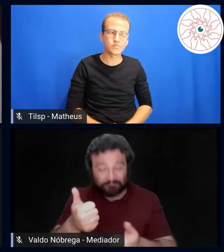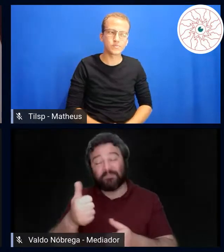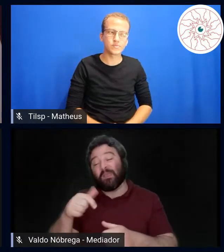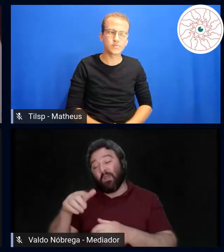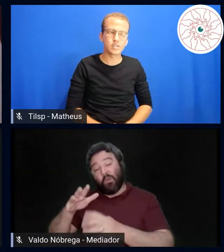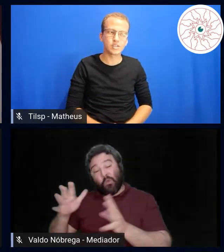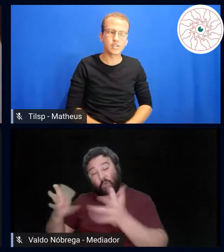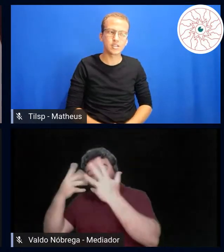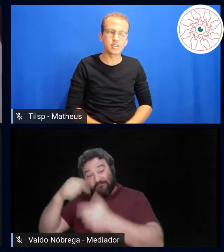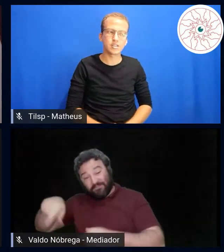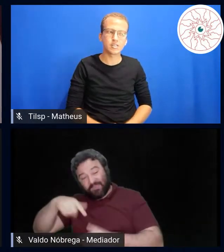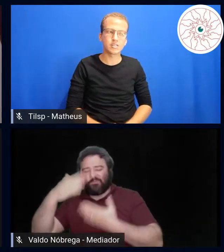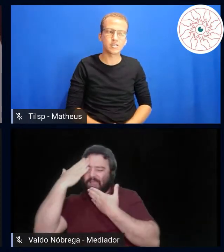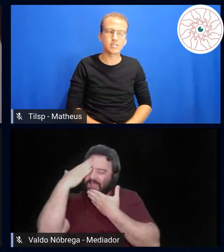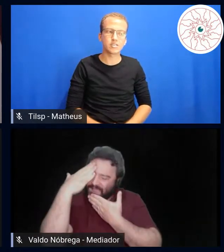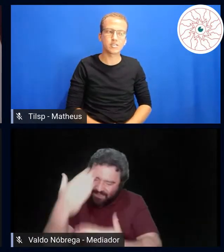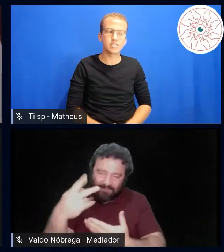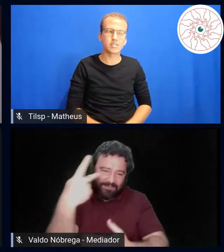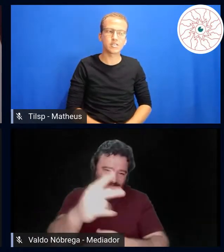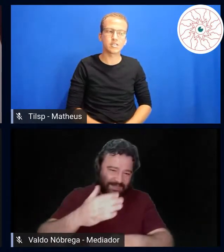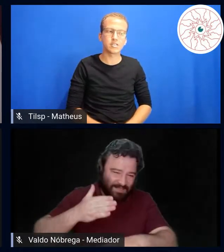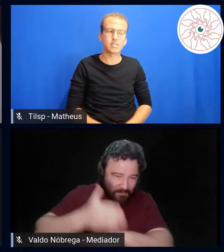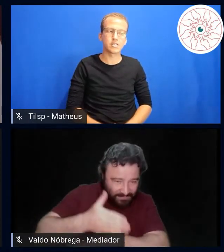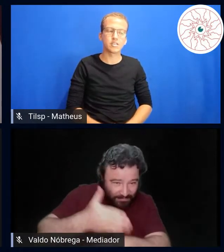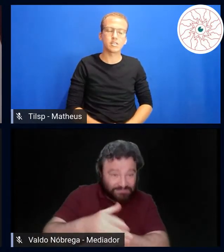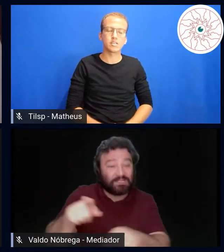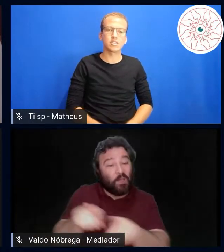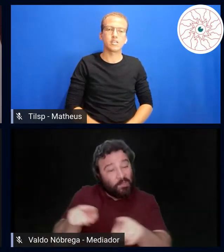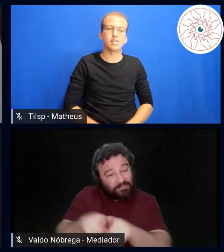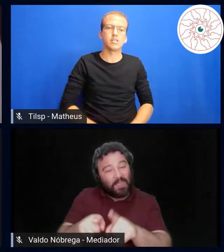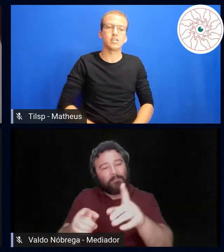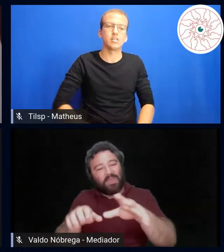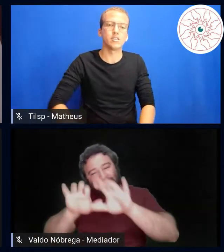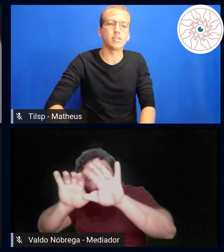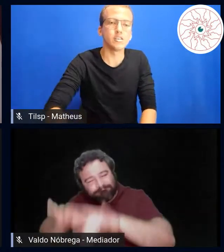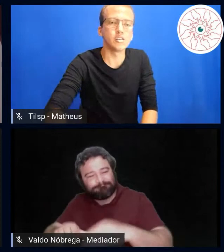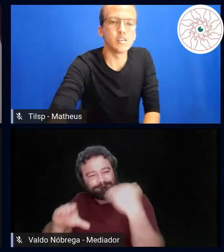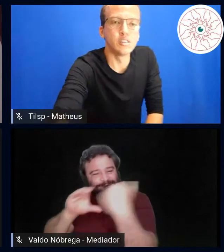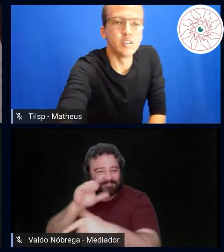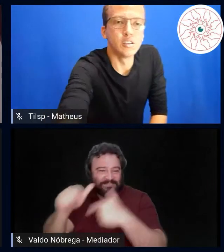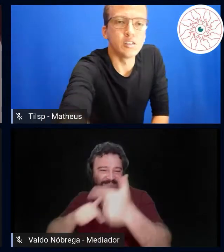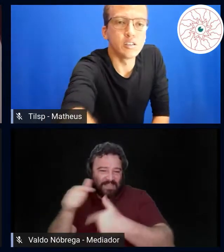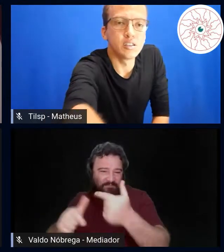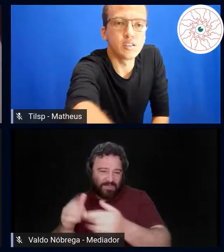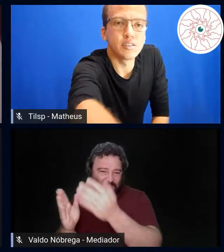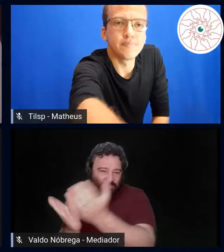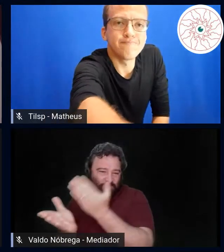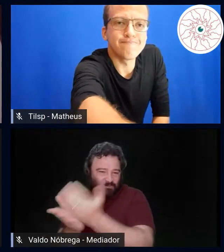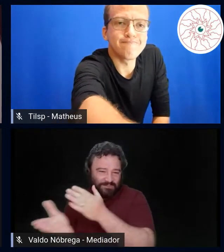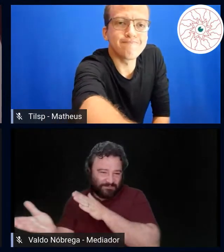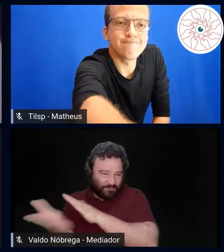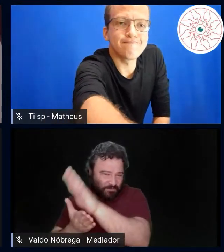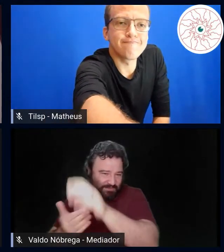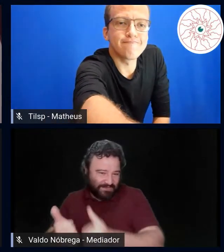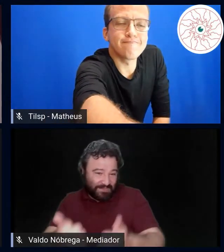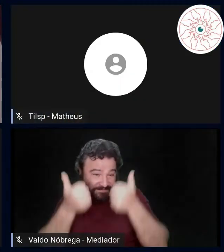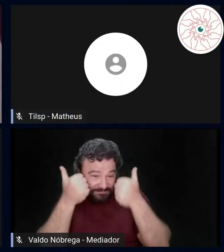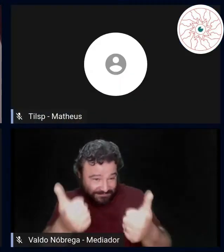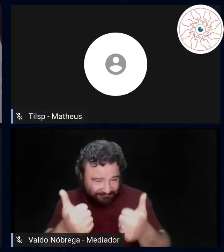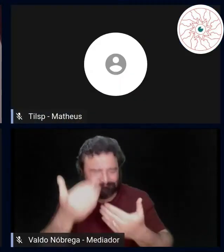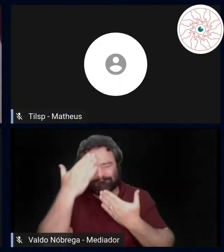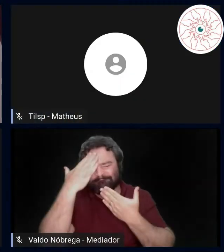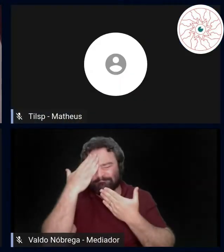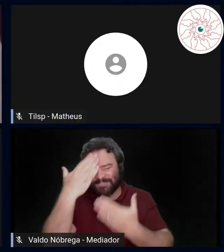e a as resoluções, né, as propostas que foram levantadas. Eh, agradeço muito por você ter disposto em participar, ter